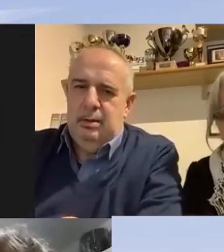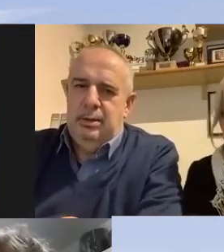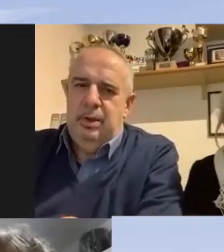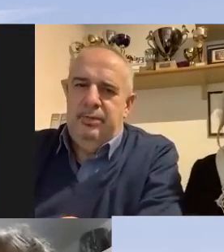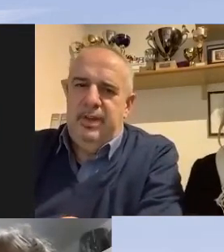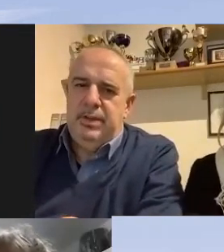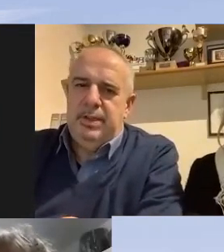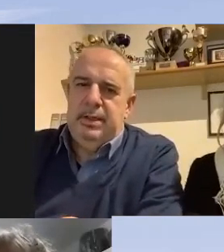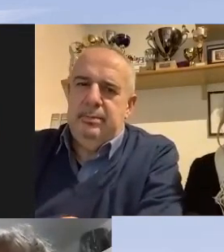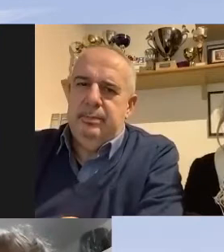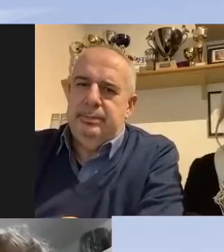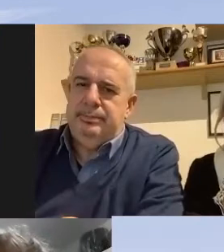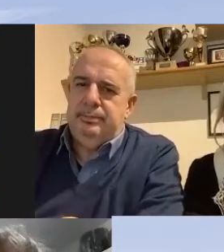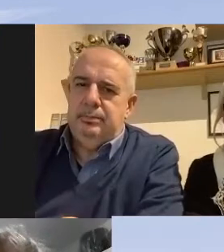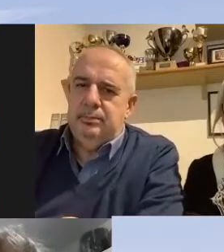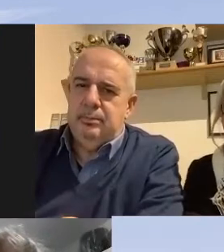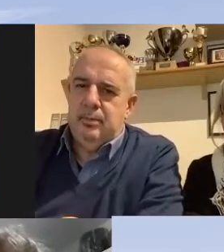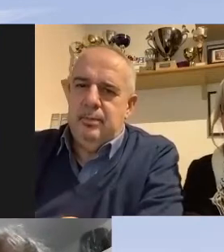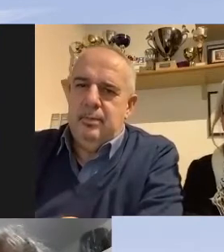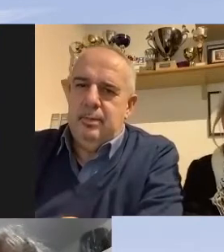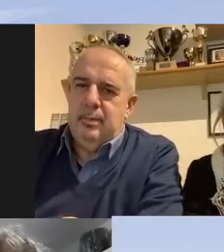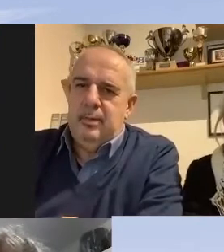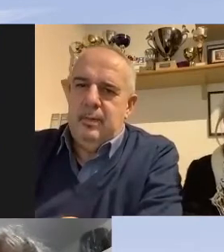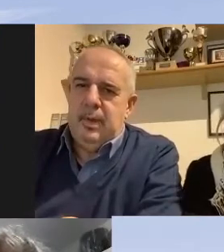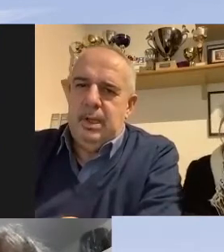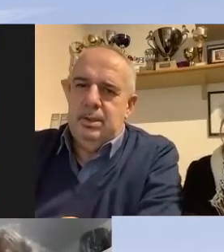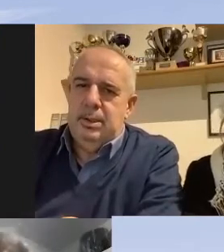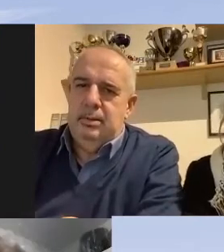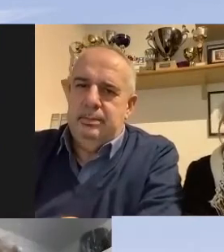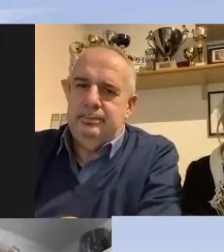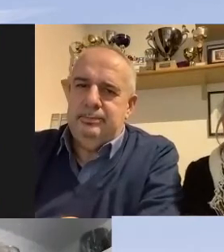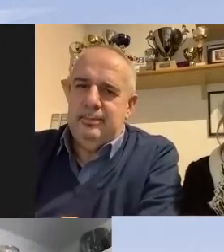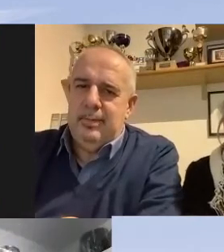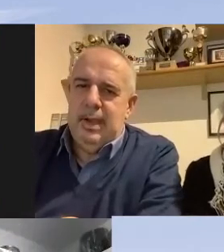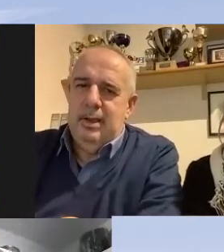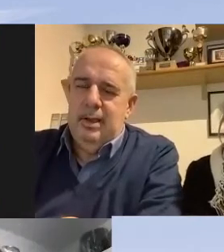appunto. Sono preoccupata perché Lori si è schiarito la voce. Ho già paura.